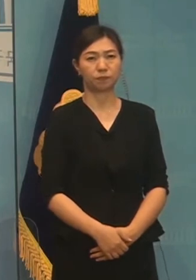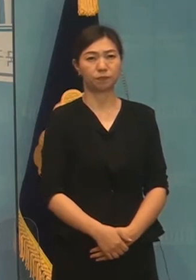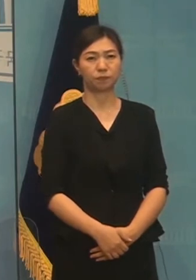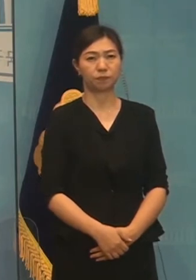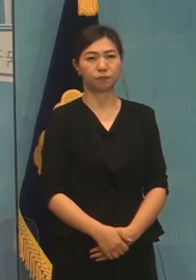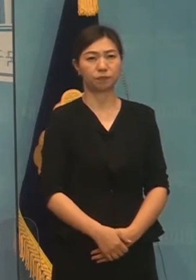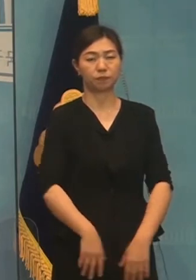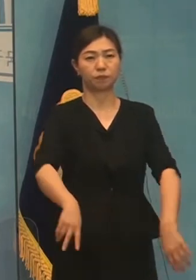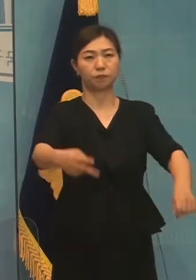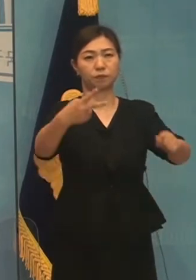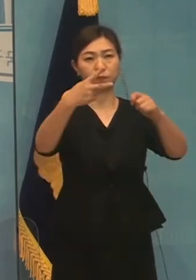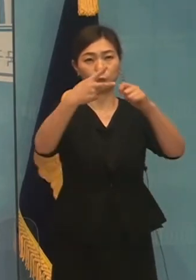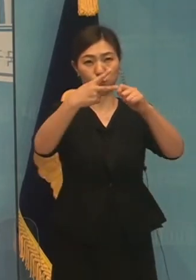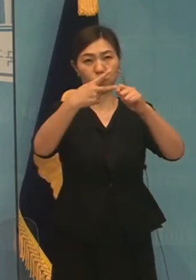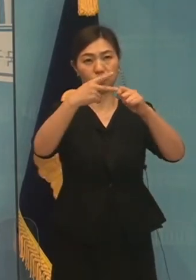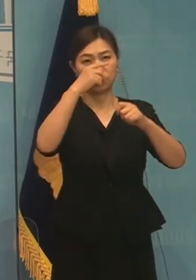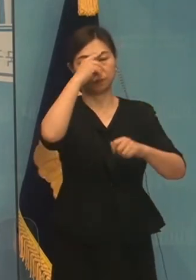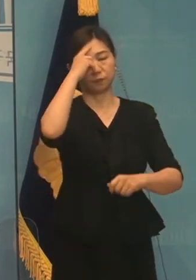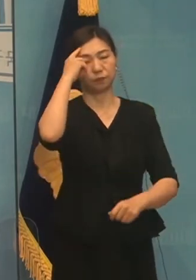두 번째 드리겠습니다.